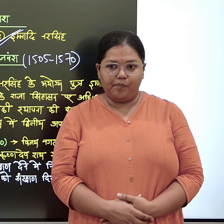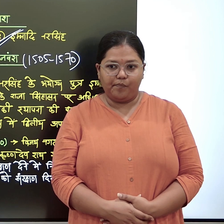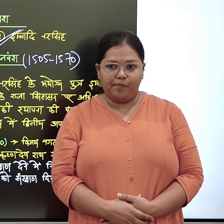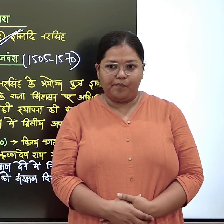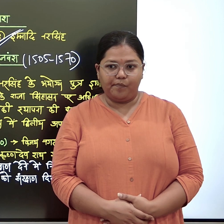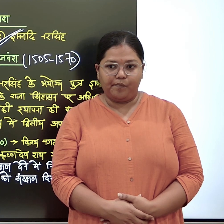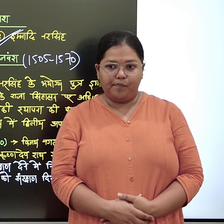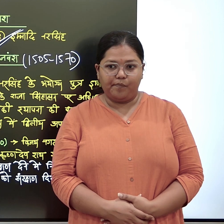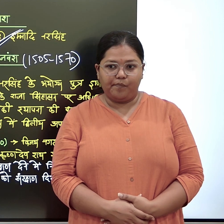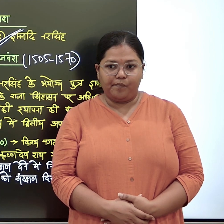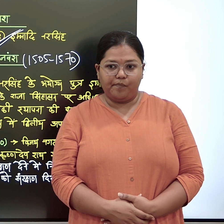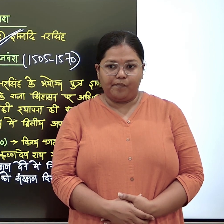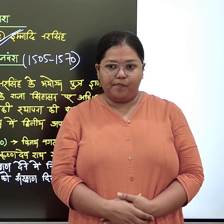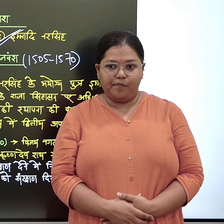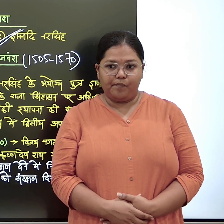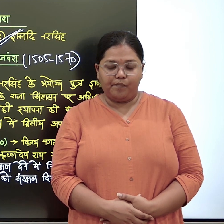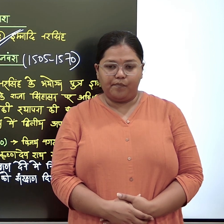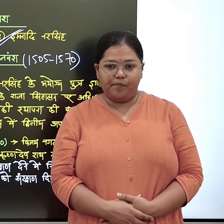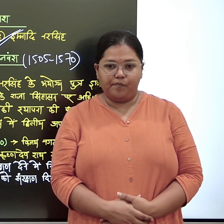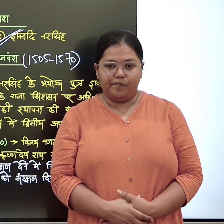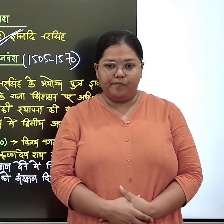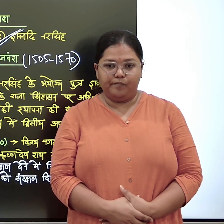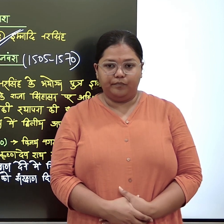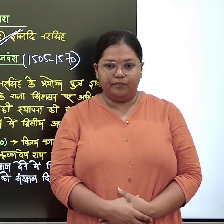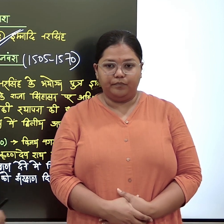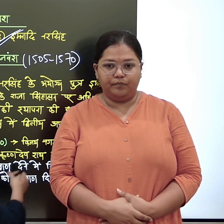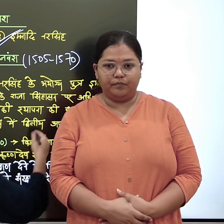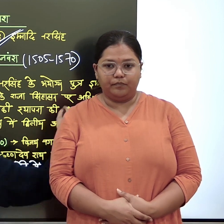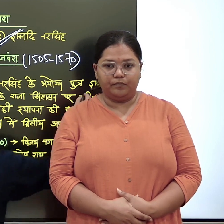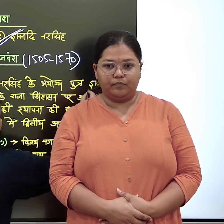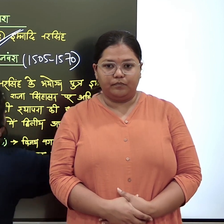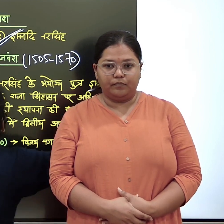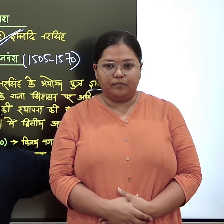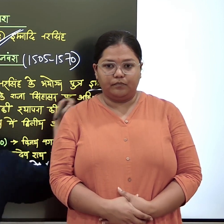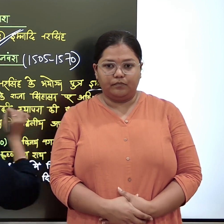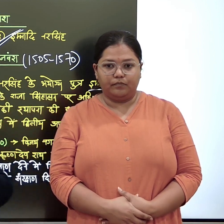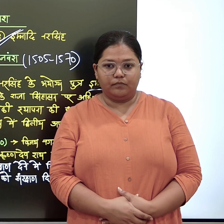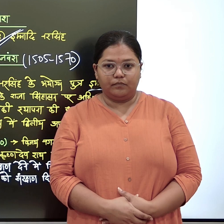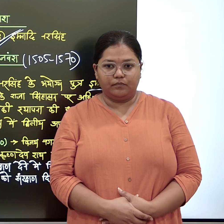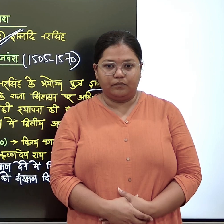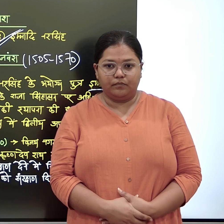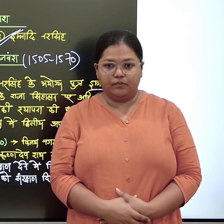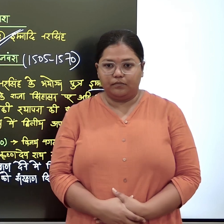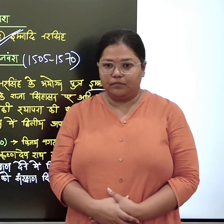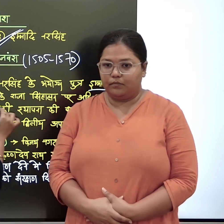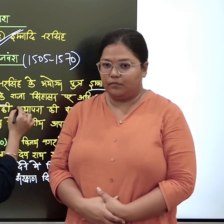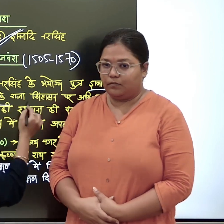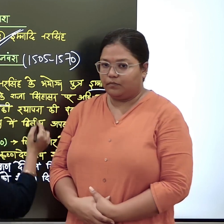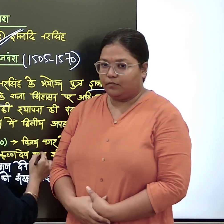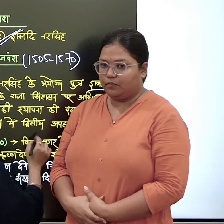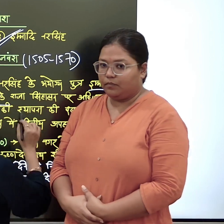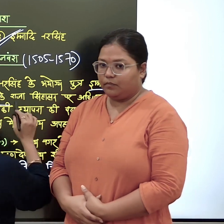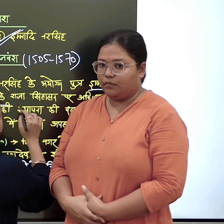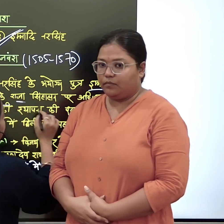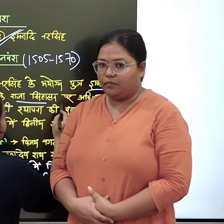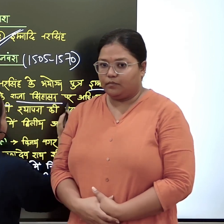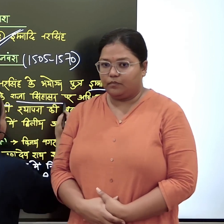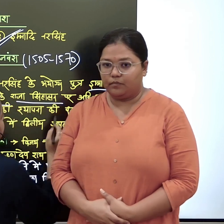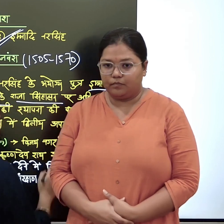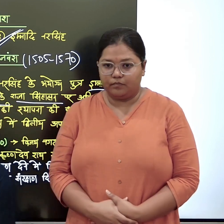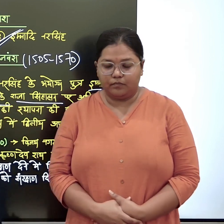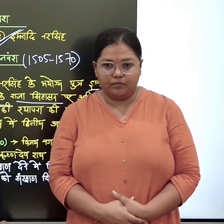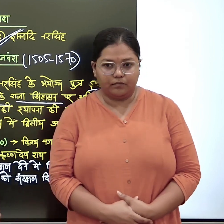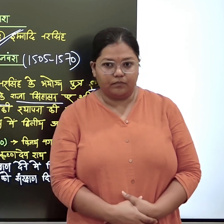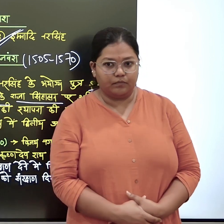तो सुलूव नरसिंह के अयोग्य पुत्र इमादी नरसिंह को पद्युचित करके